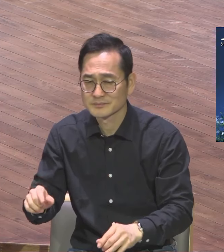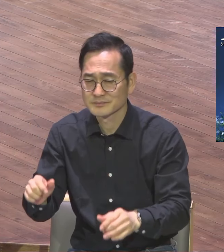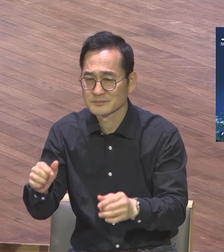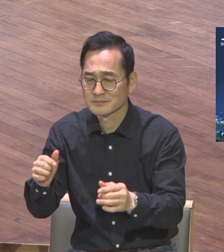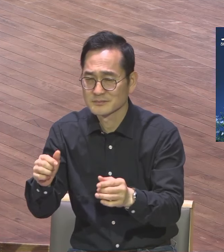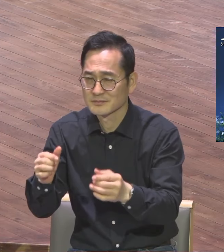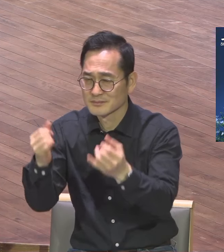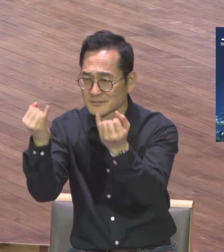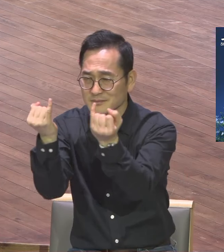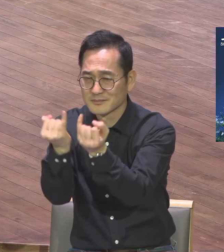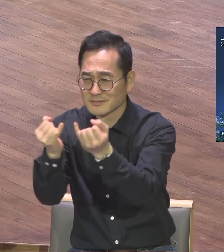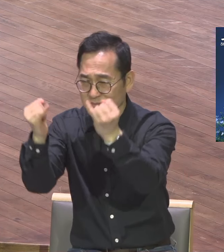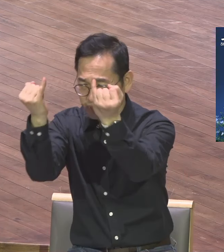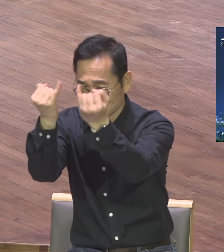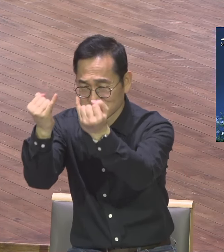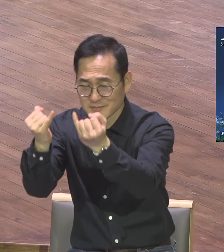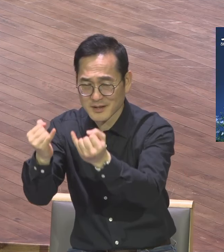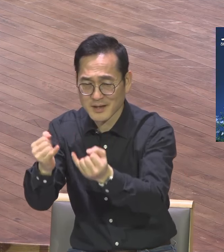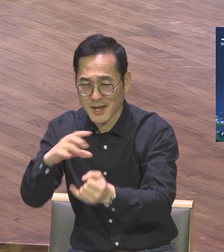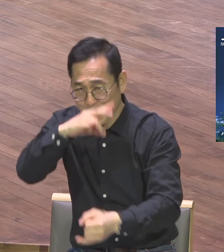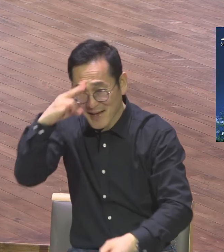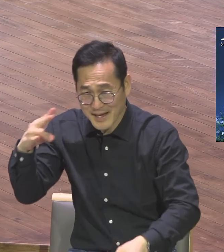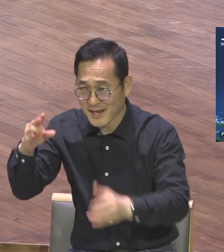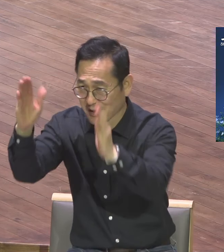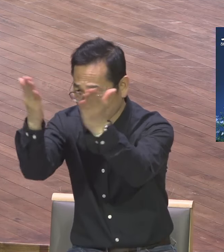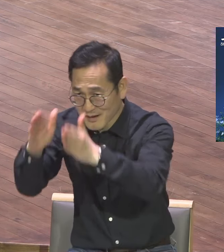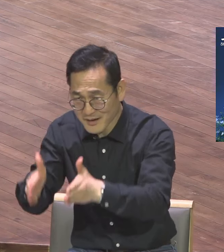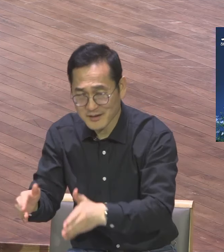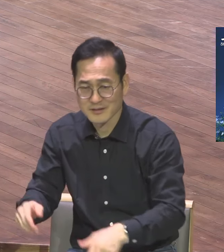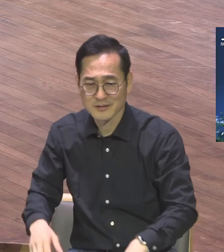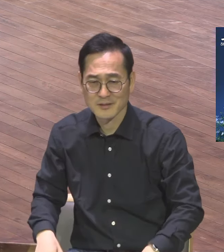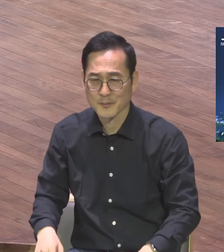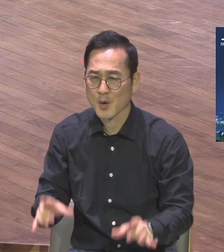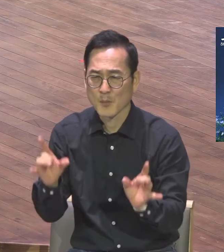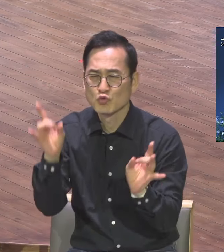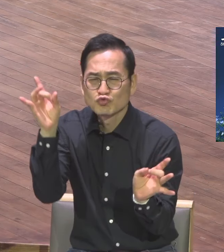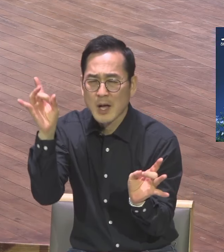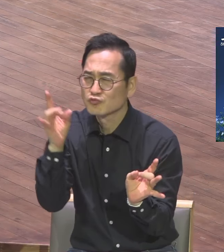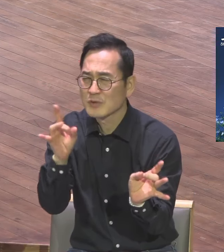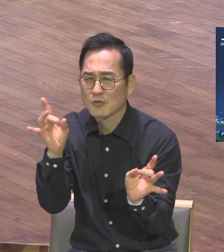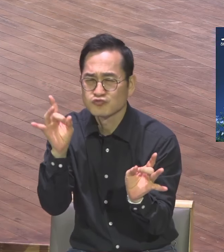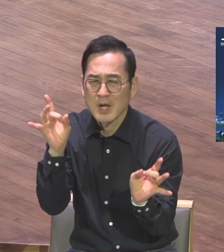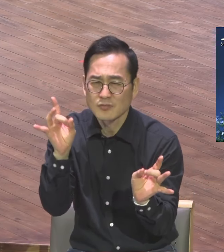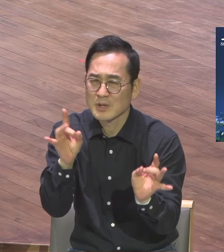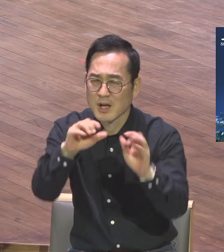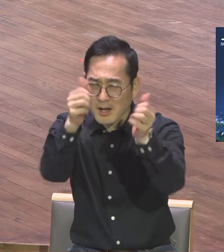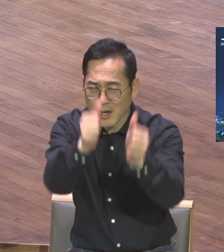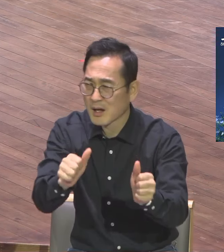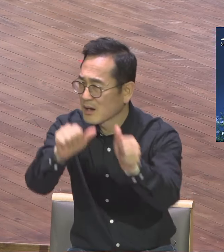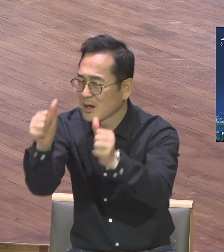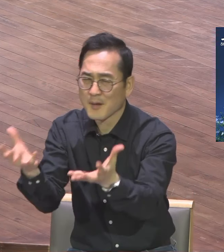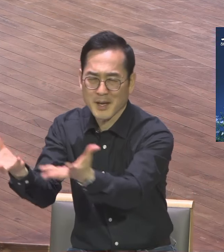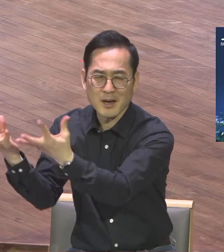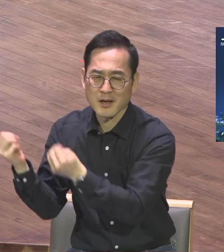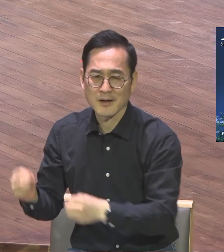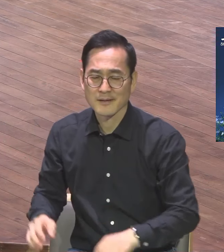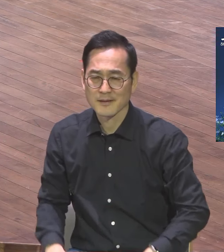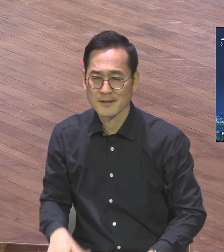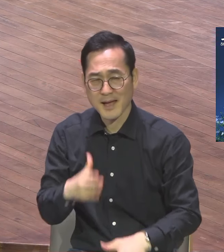예수 우상, 뭐 성인 우상, 우상 숭배하니까 가난하지.